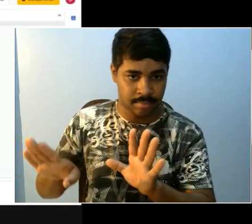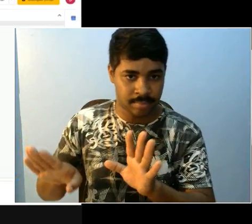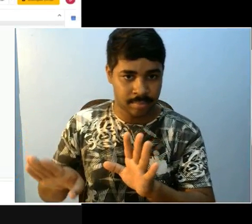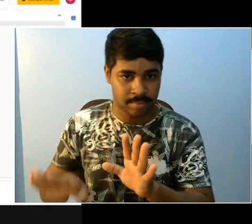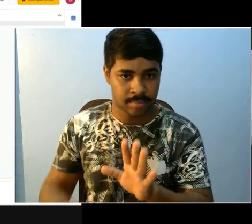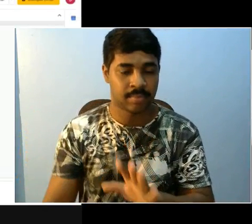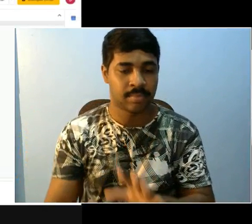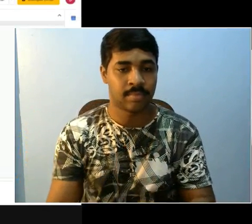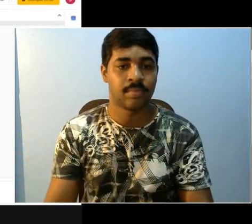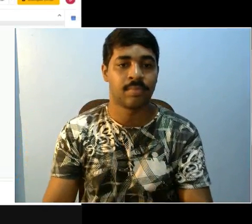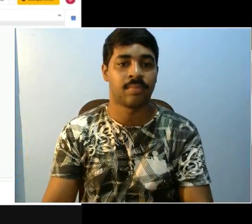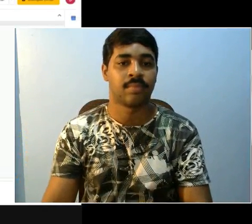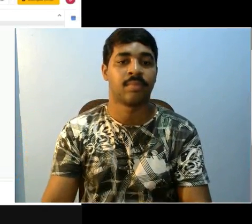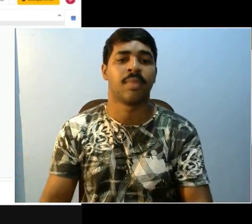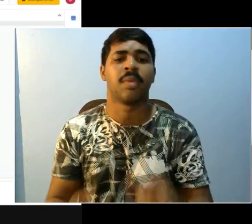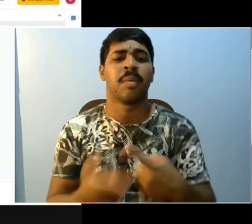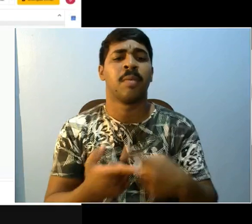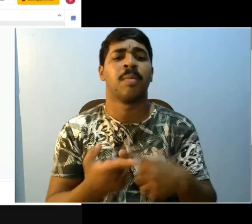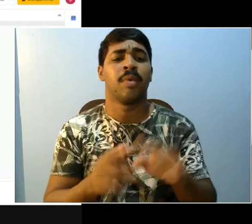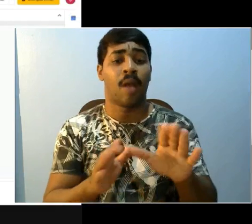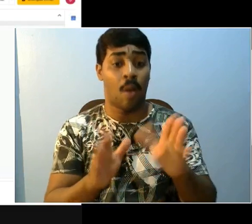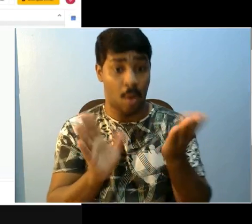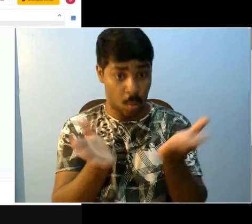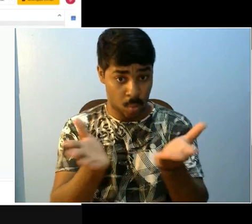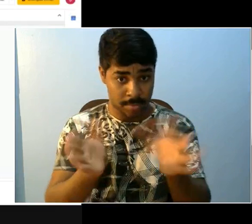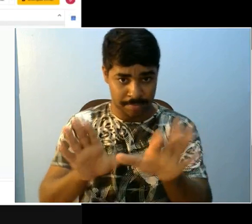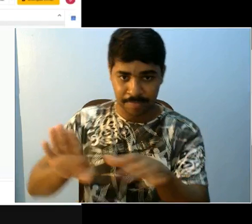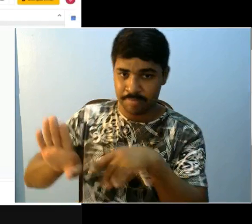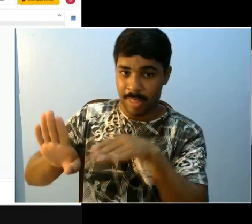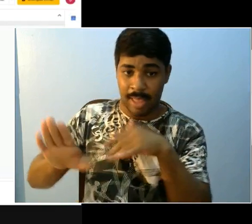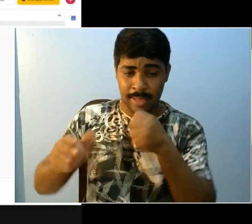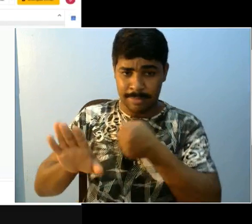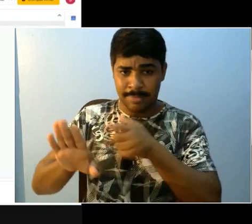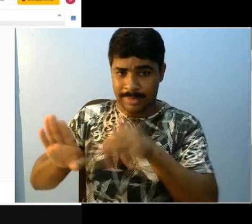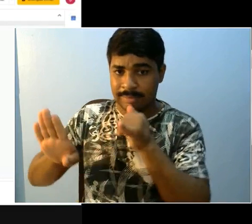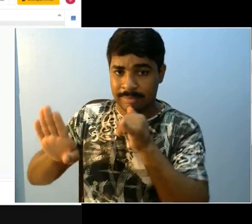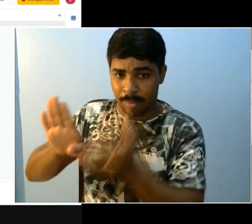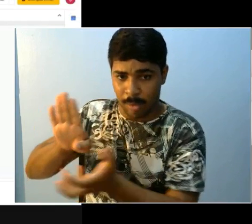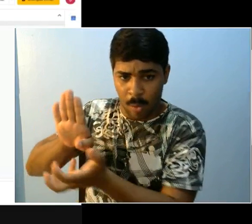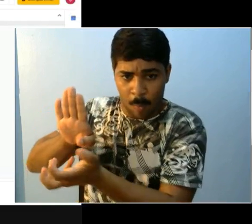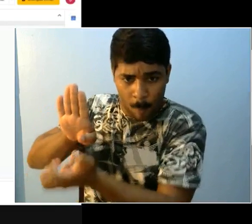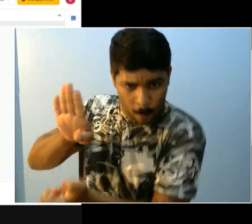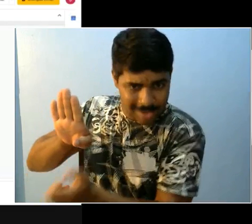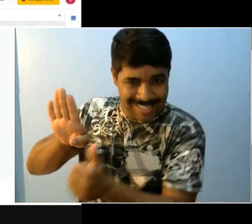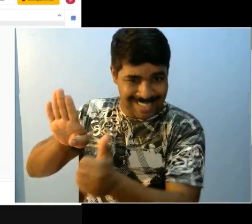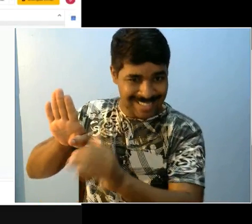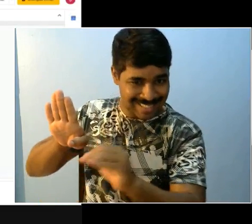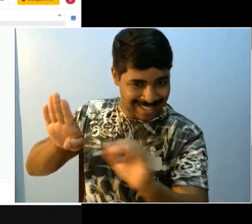Exatamente. Por quê? Aí agora, se eu aplicar 110, por exemplo,